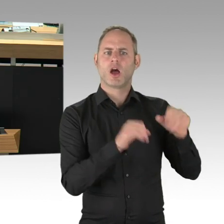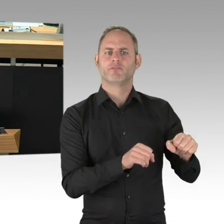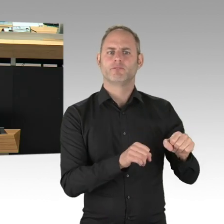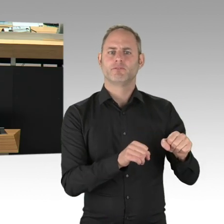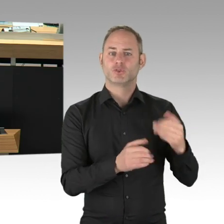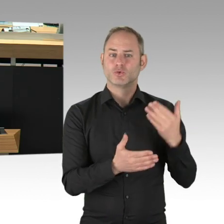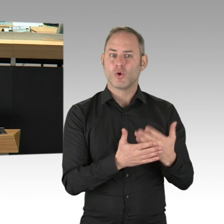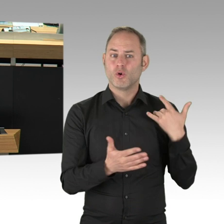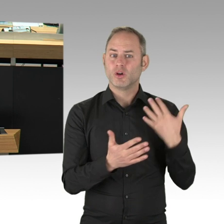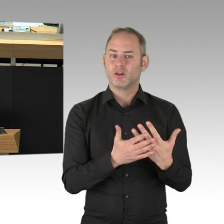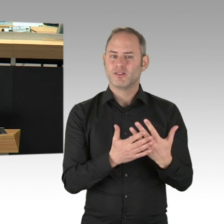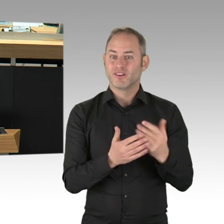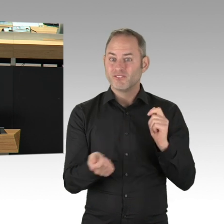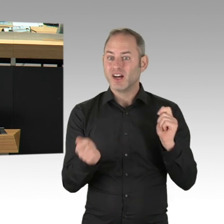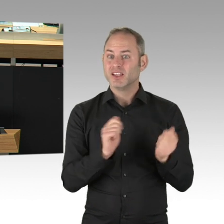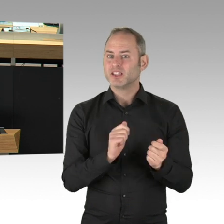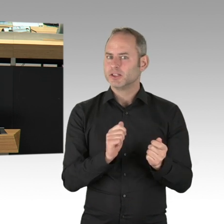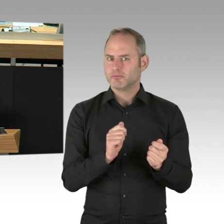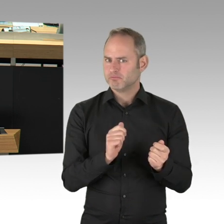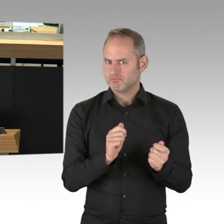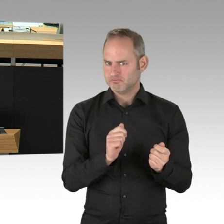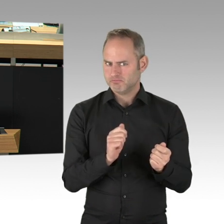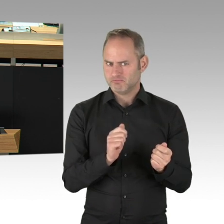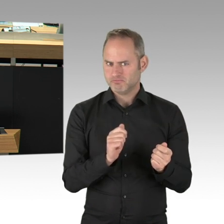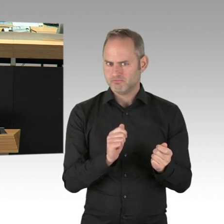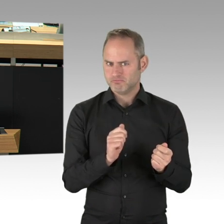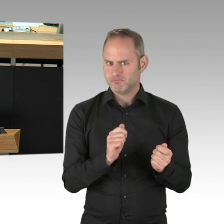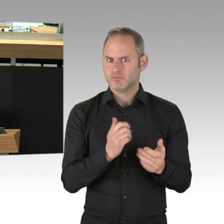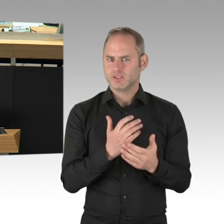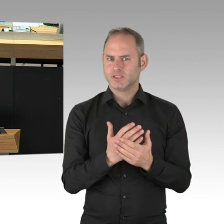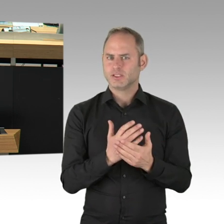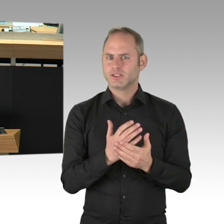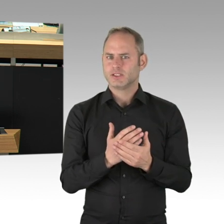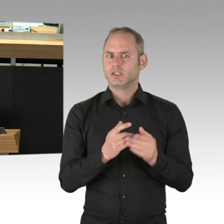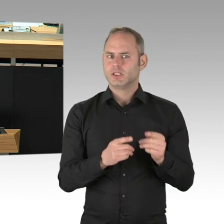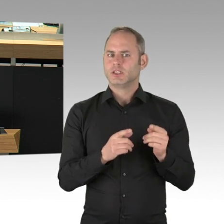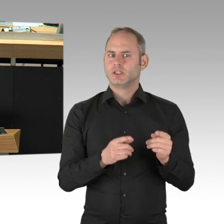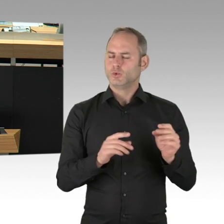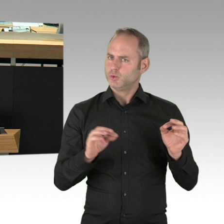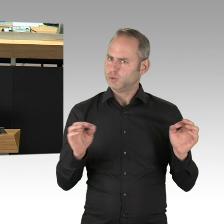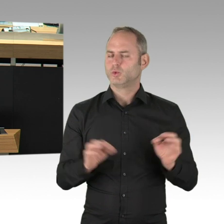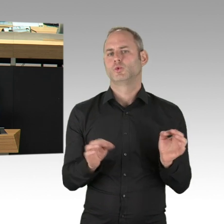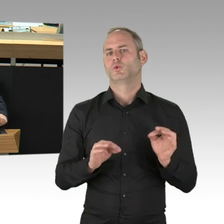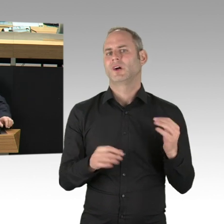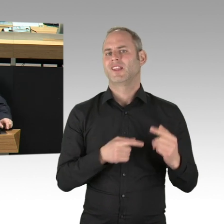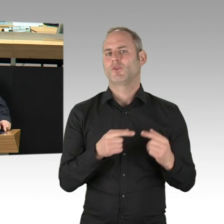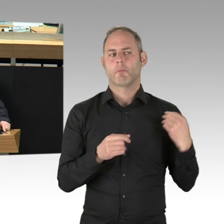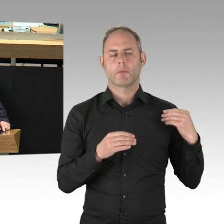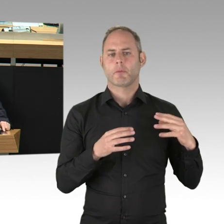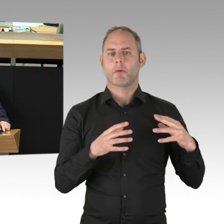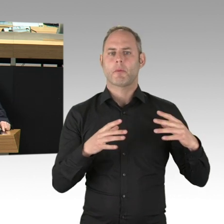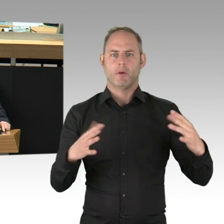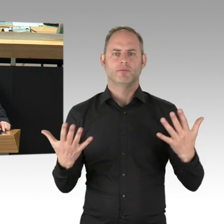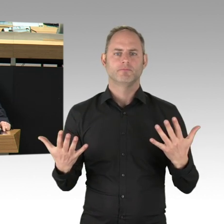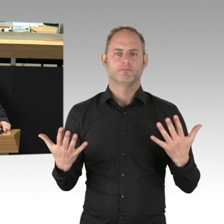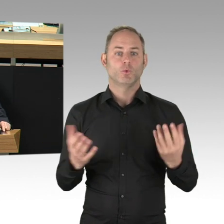staatlich geschürten Hass auf Israel in die deutsche Gesellschaft mit. Und die Altparteien sind immer noch nicht gewillt, unsere Grenzen zu schützen. Meine